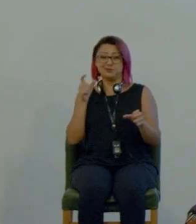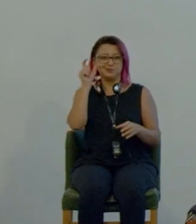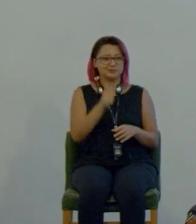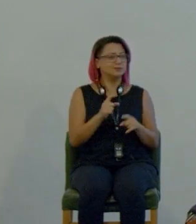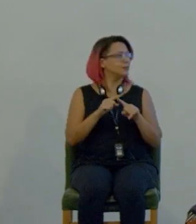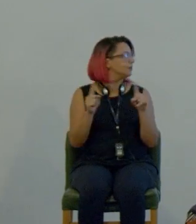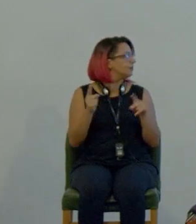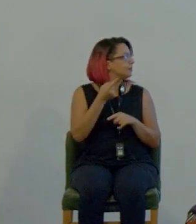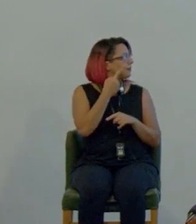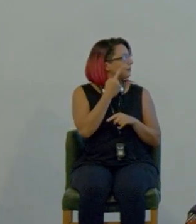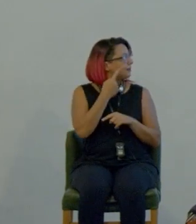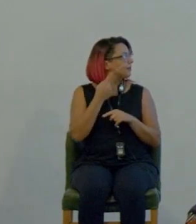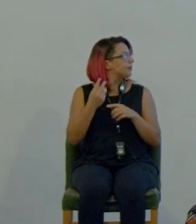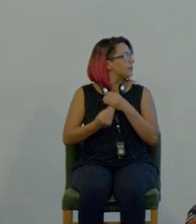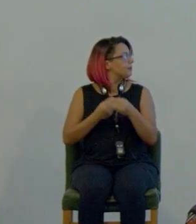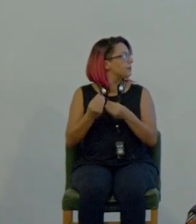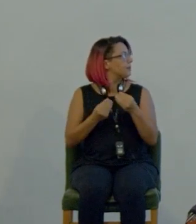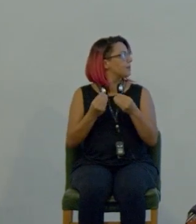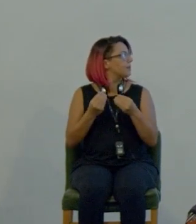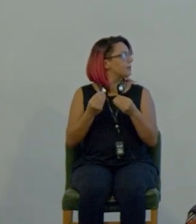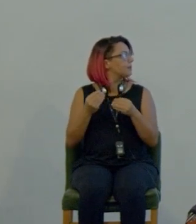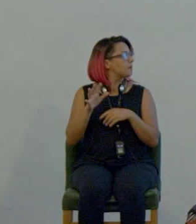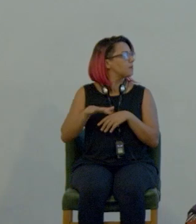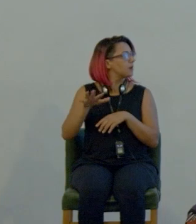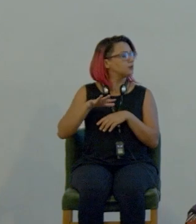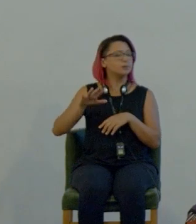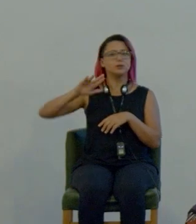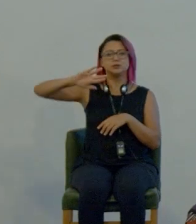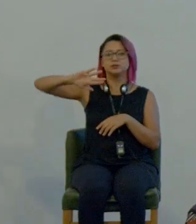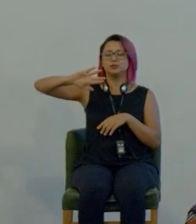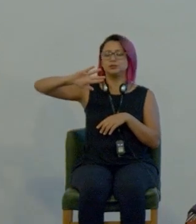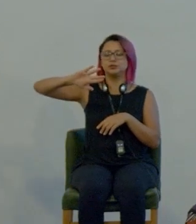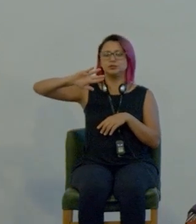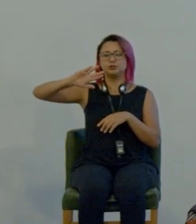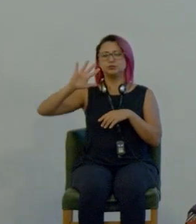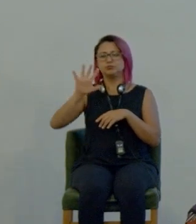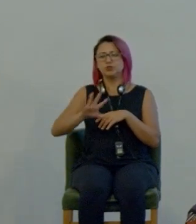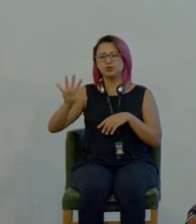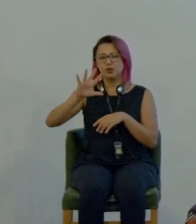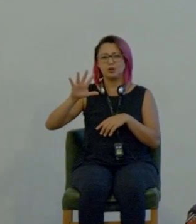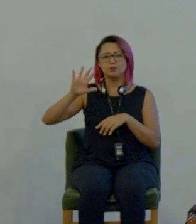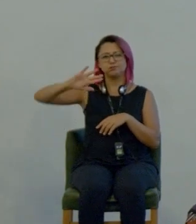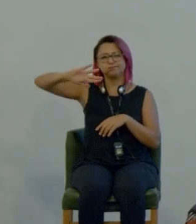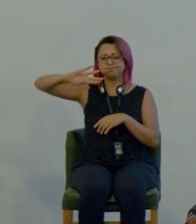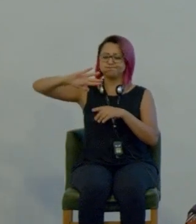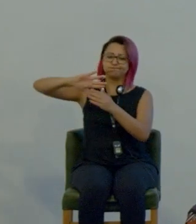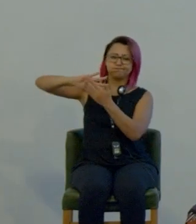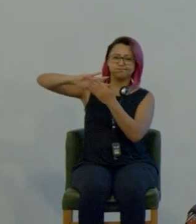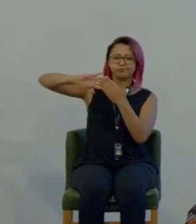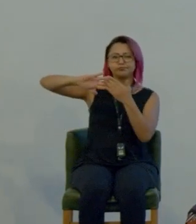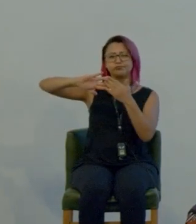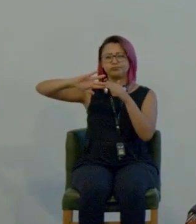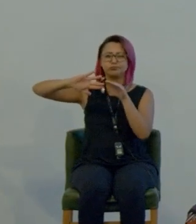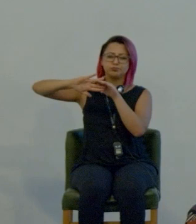aqui o Crescente Fértil, o Levante, que está ali no Oriente Médio, na Palestina, né? E na região dos